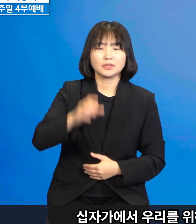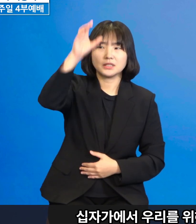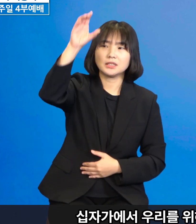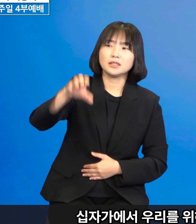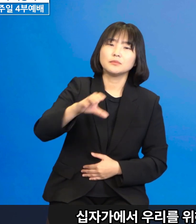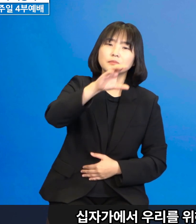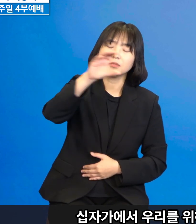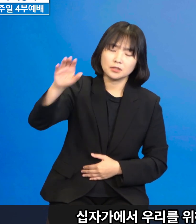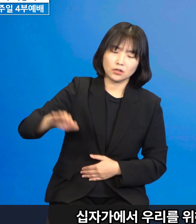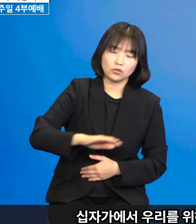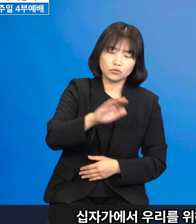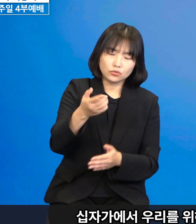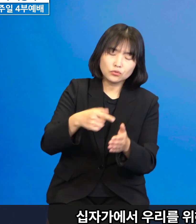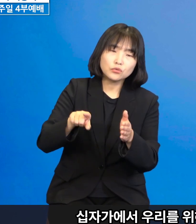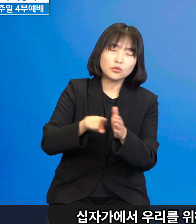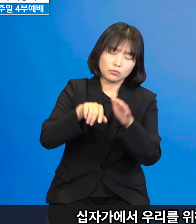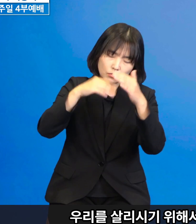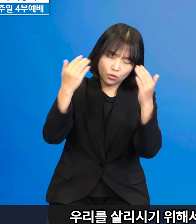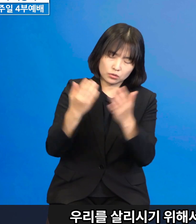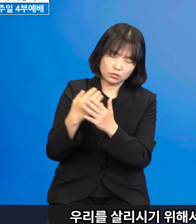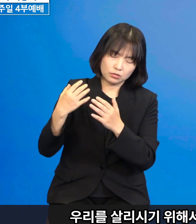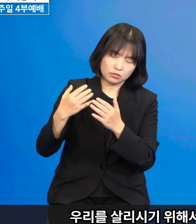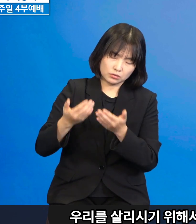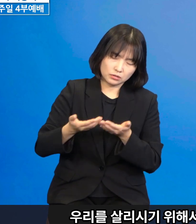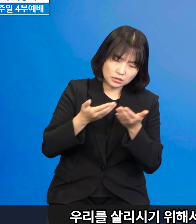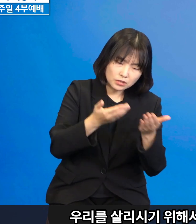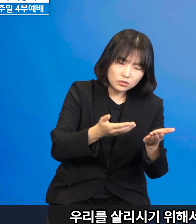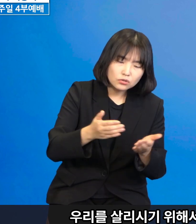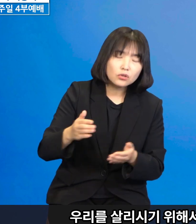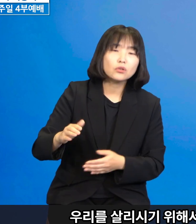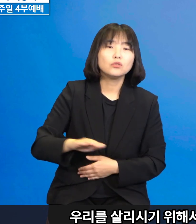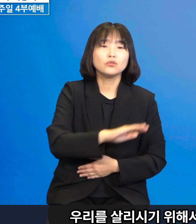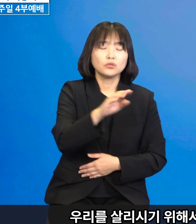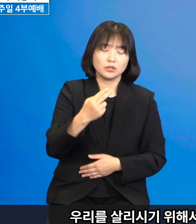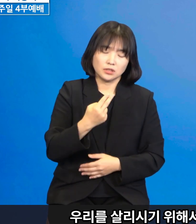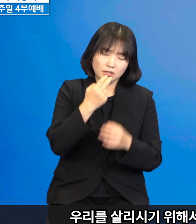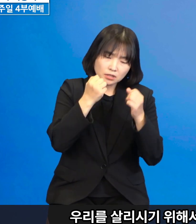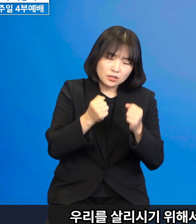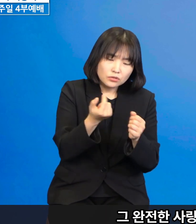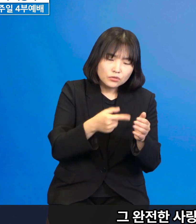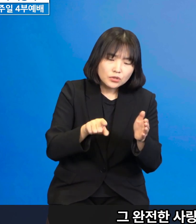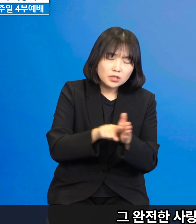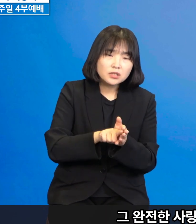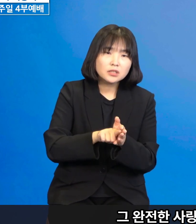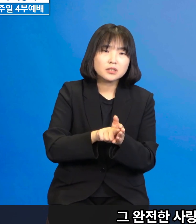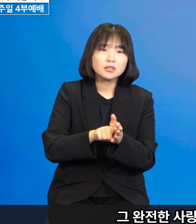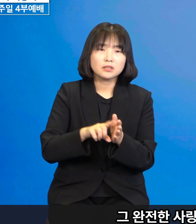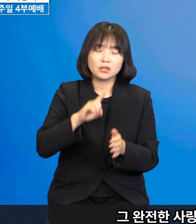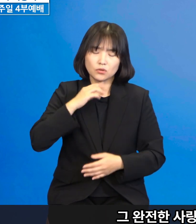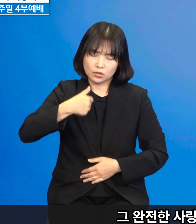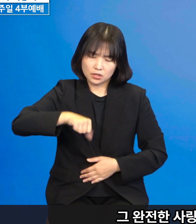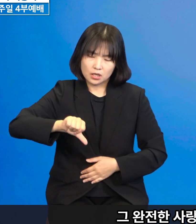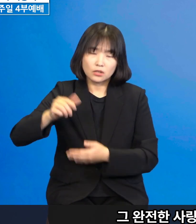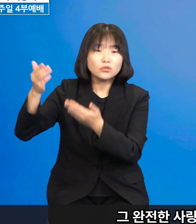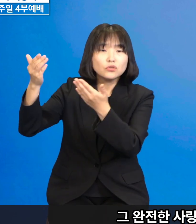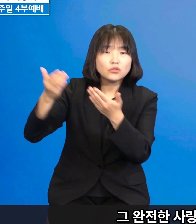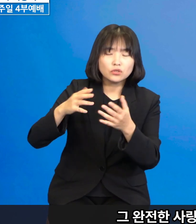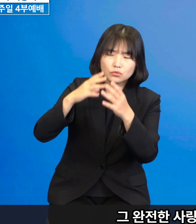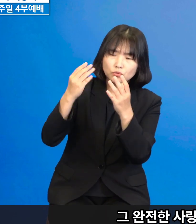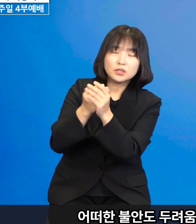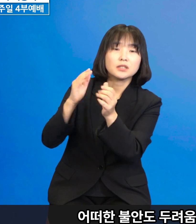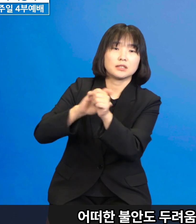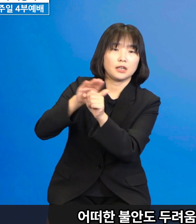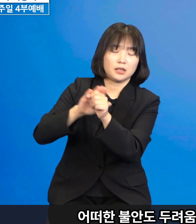십자가에서 우리를 위해서 모든 것을 내어주시고 우리를 살리시기 위해서 자신의 독생자를 내어주신 그 완전한 사랑을 우리가